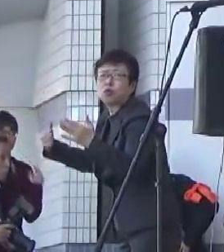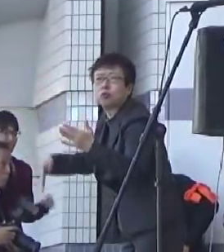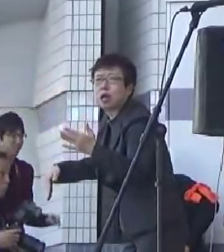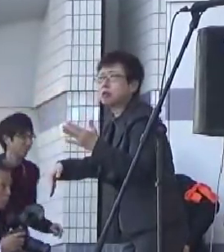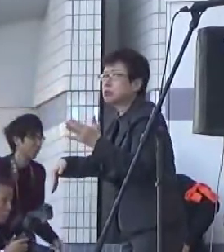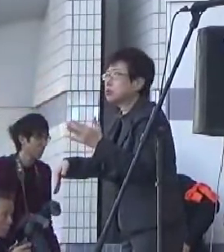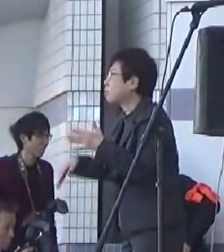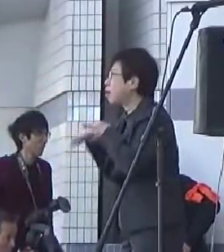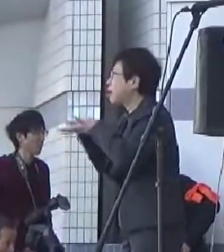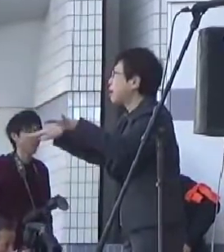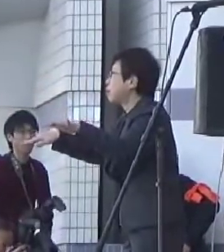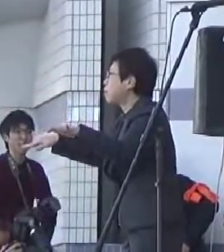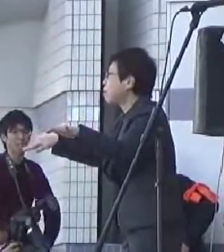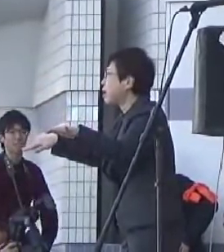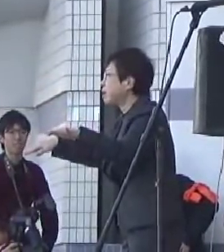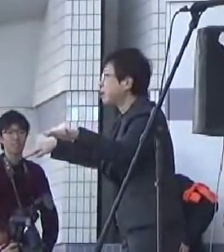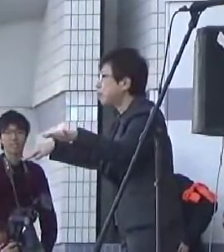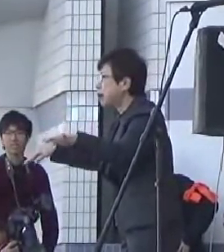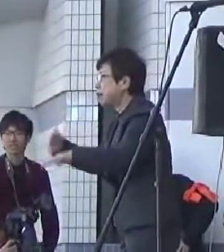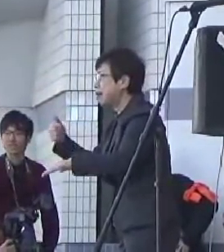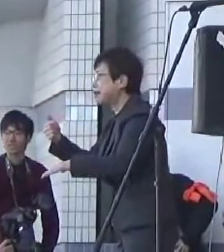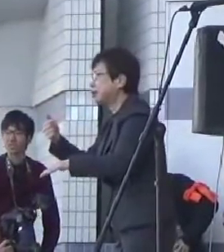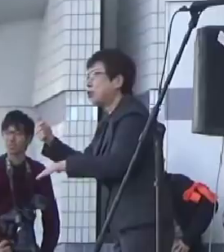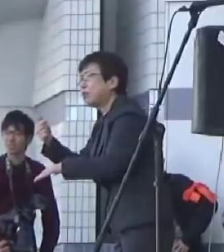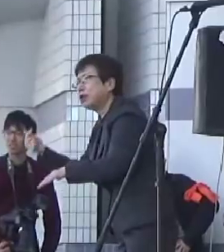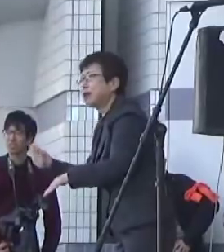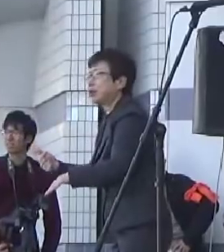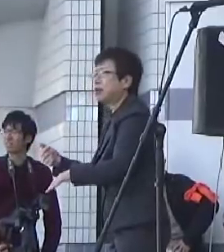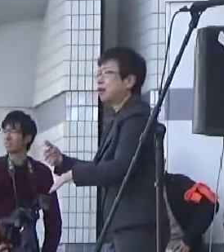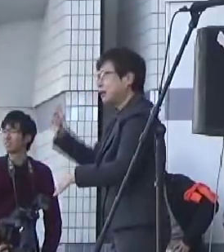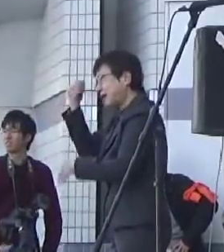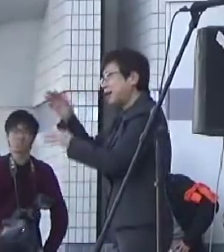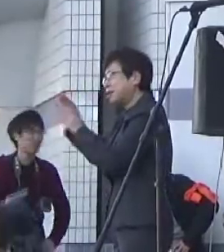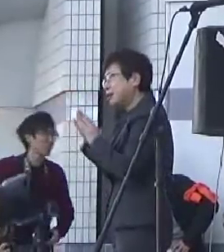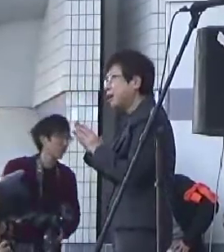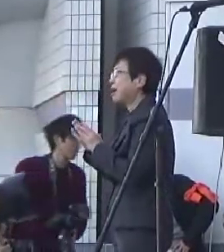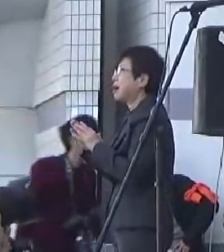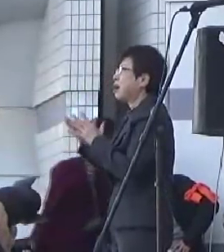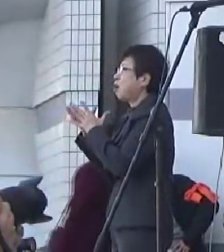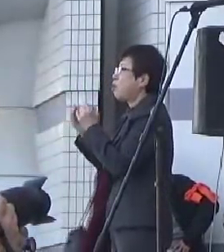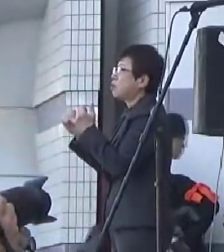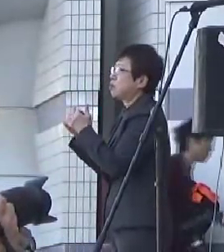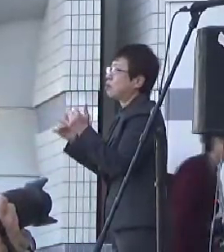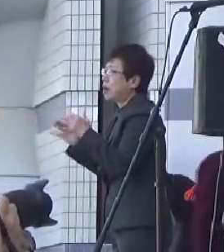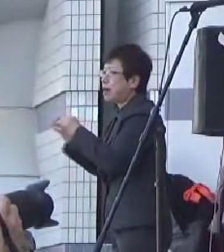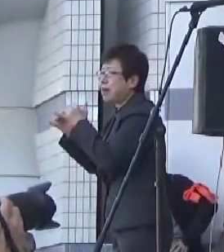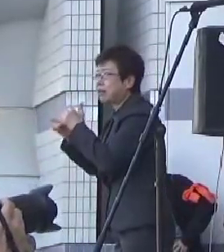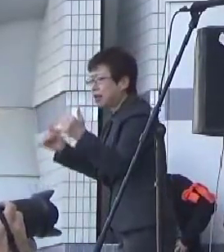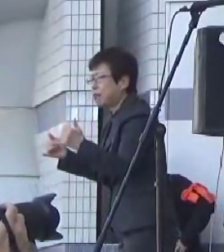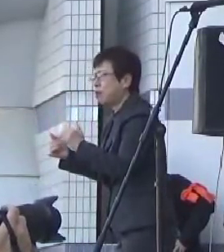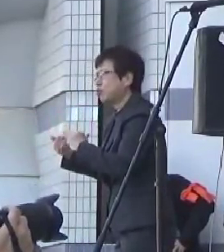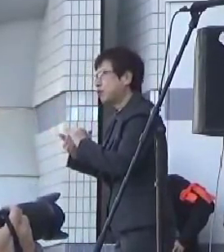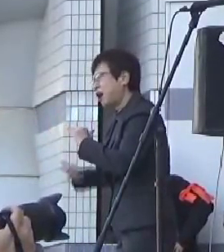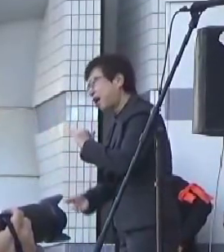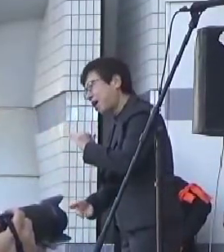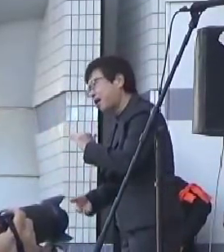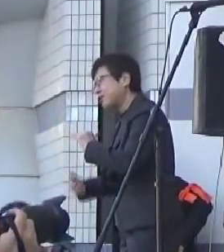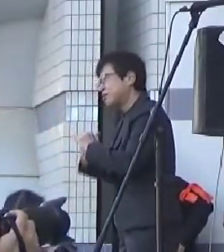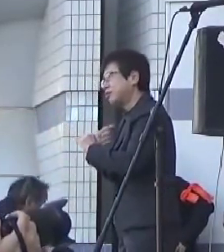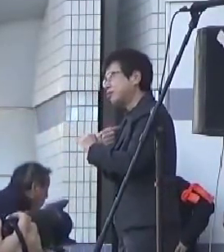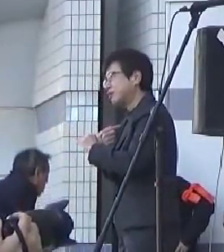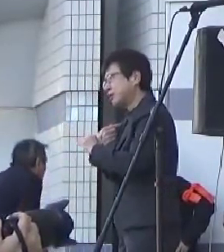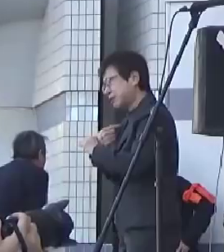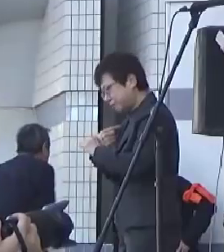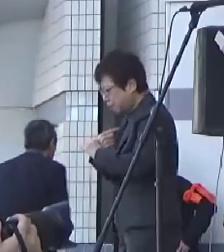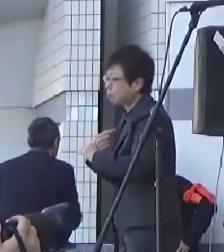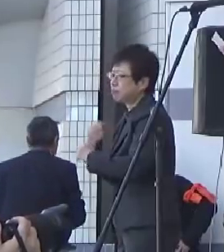もたらした影響は未だ深刻であり、被災者をはじめ多くの関係者を深く傷つけていること